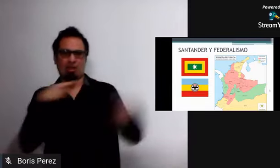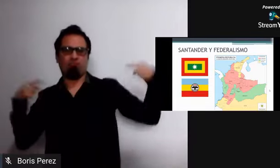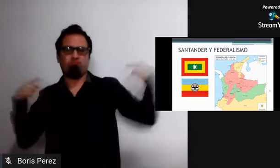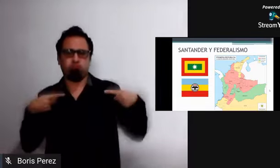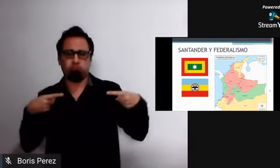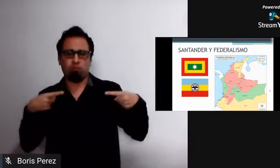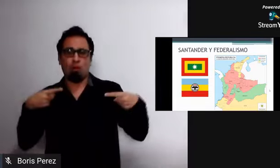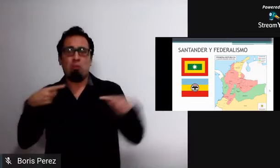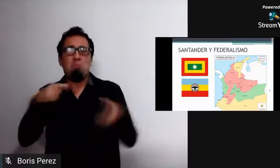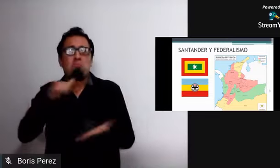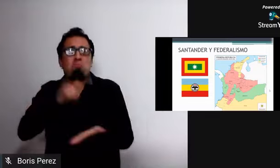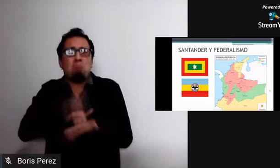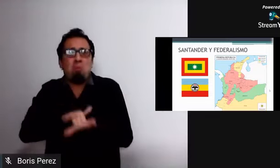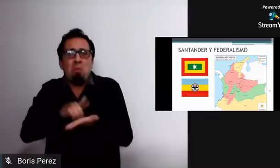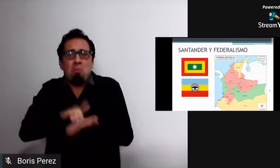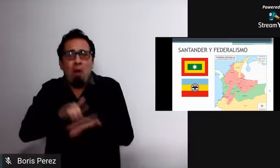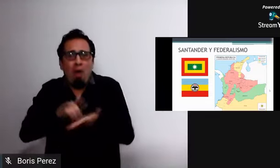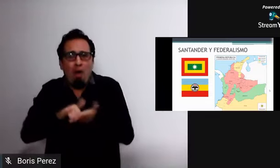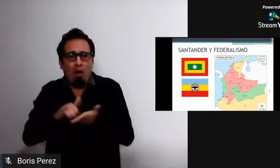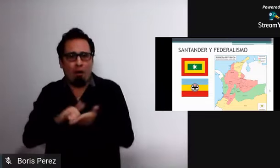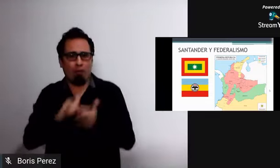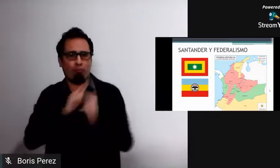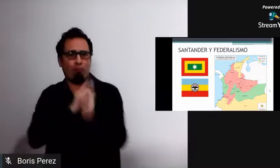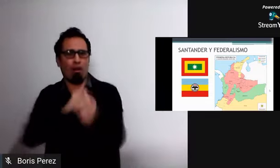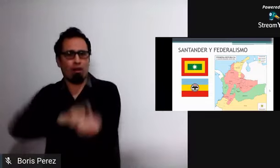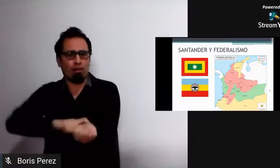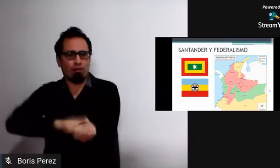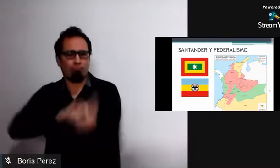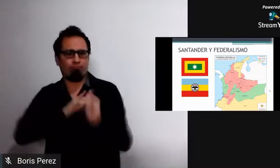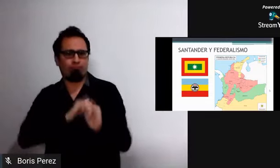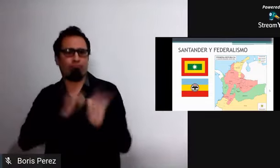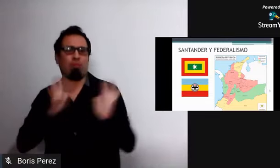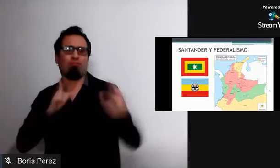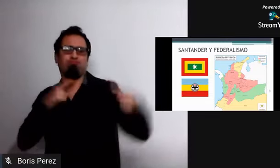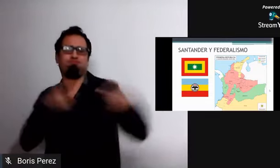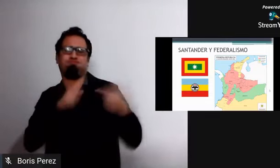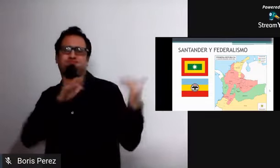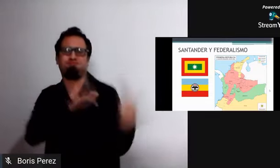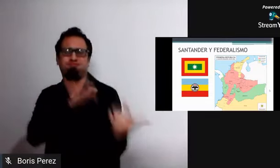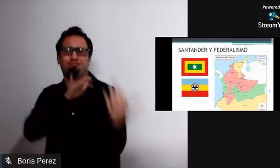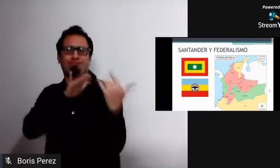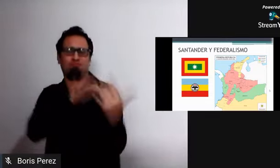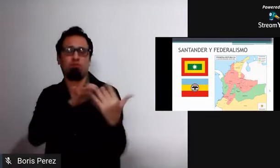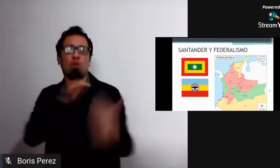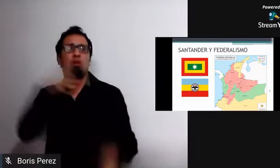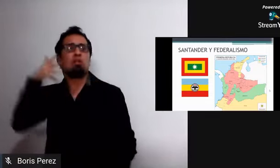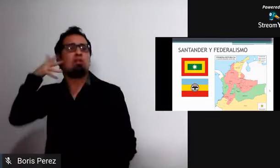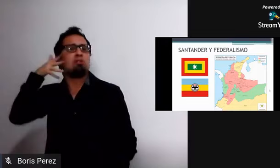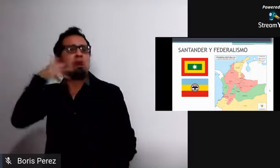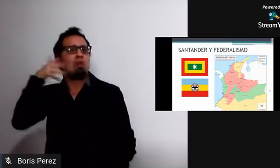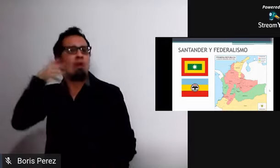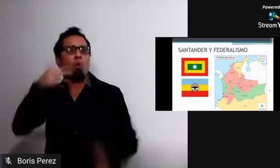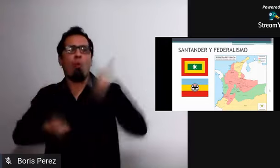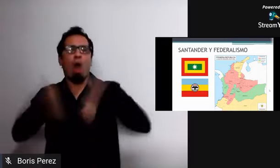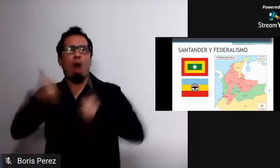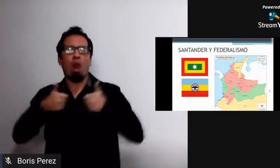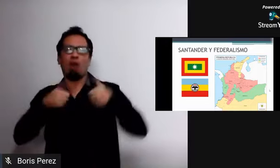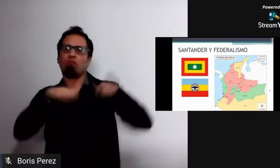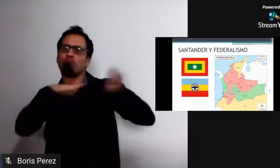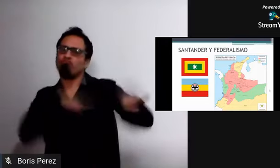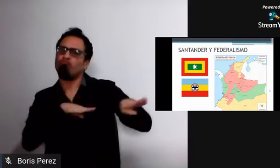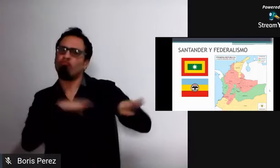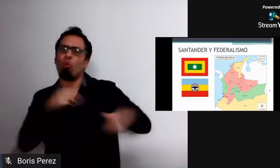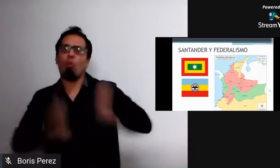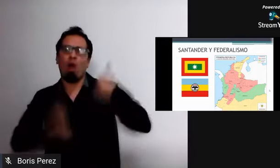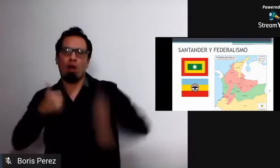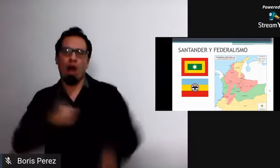Bogotá. Sin embargo, estos dos grupos que iniciaron la rebelión tuvieron algunas discrepancias y también